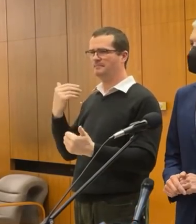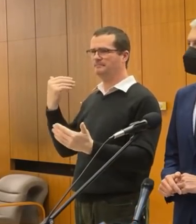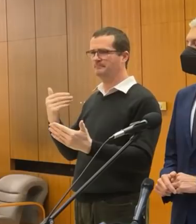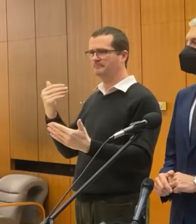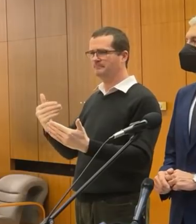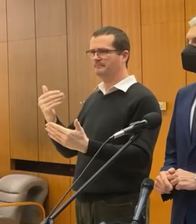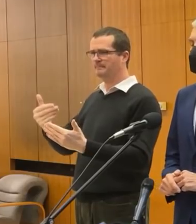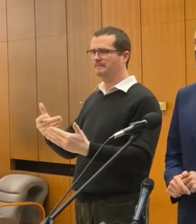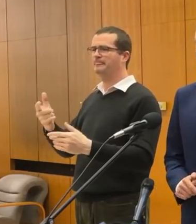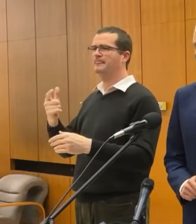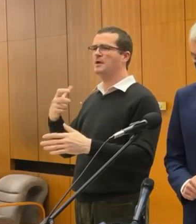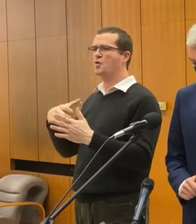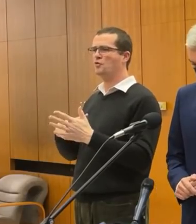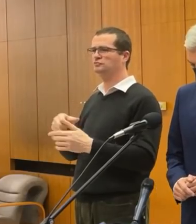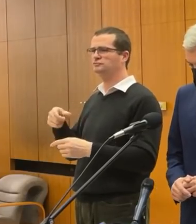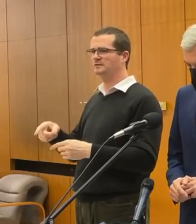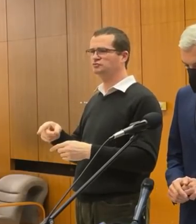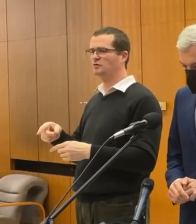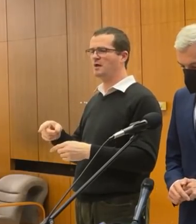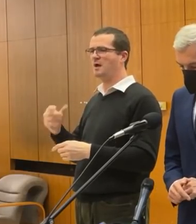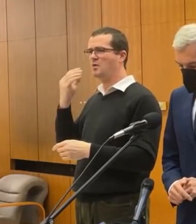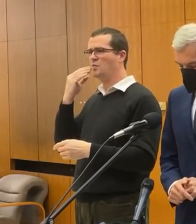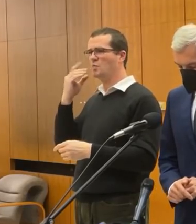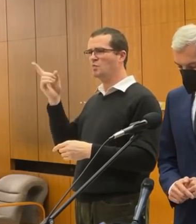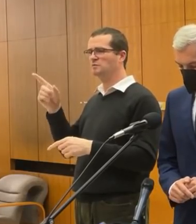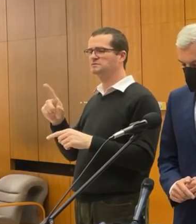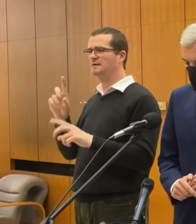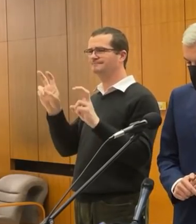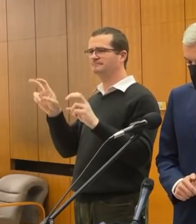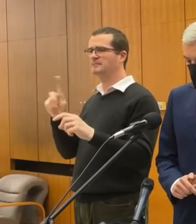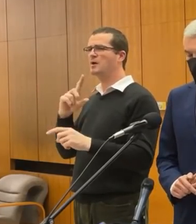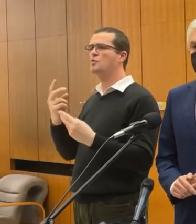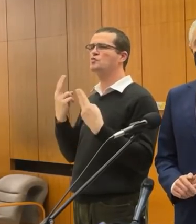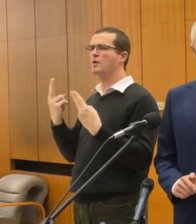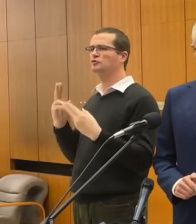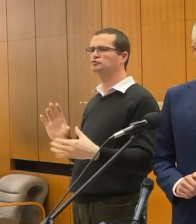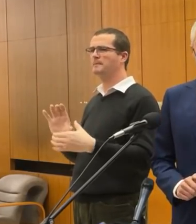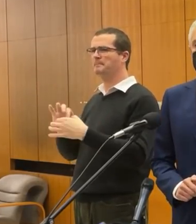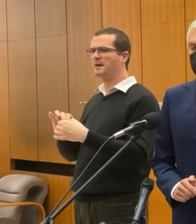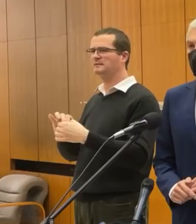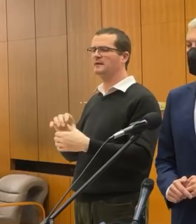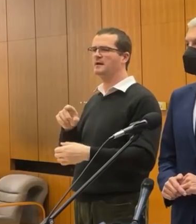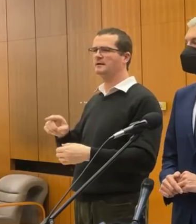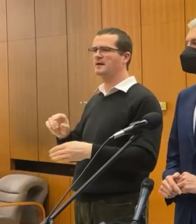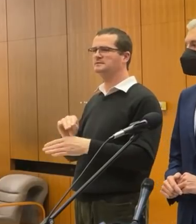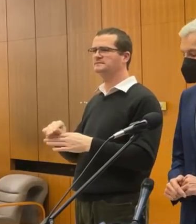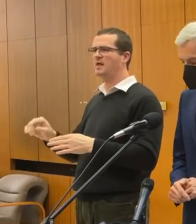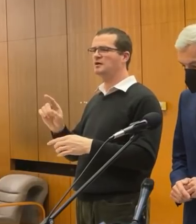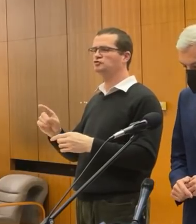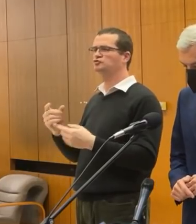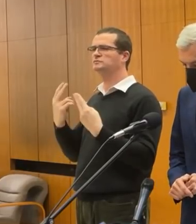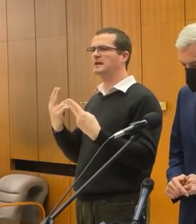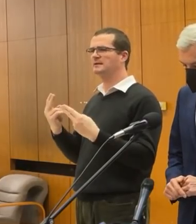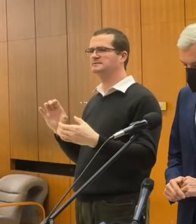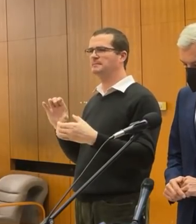každá jedna vláda Slovenskej republiky označila Spojené štáty, citujem, ako strategického partnera a osobitne